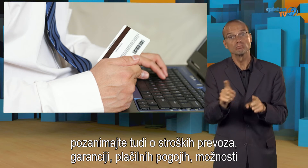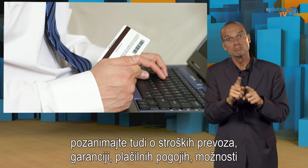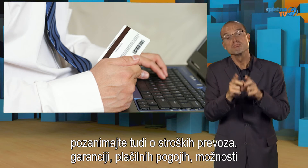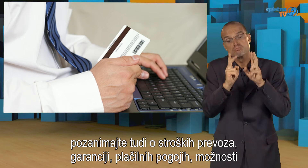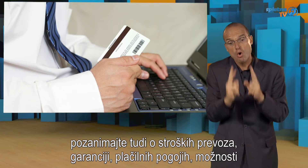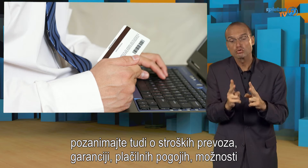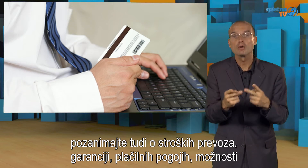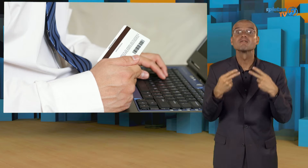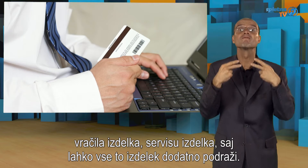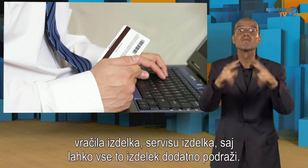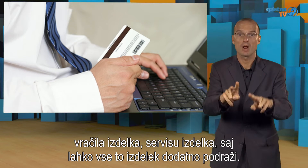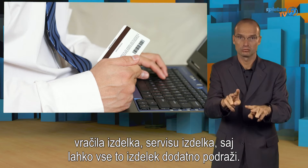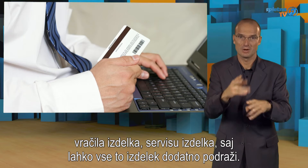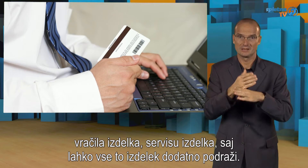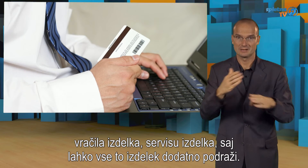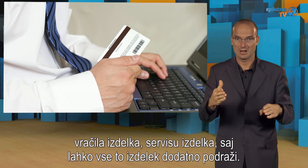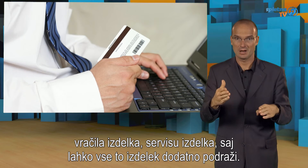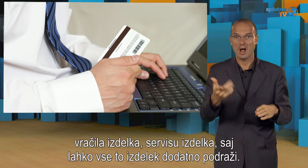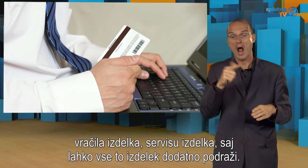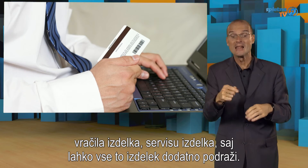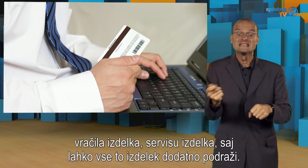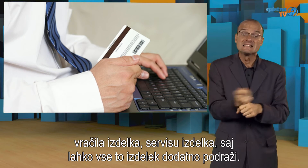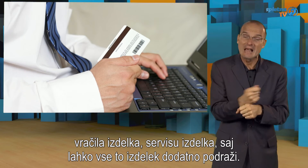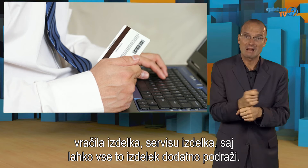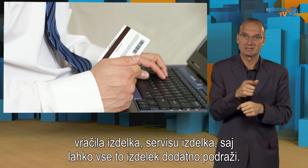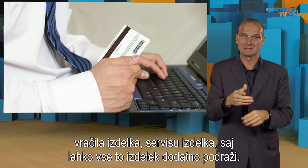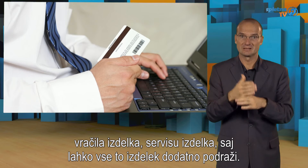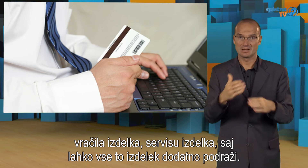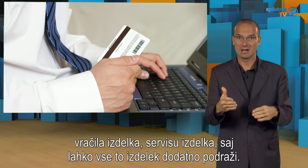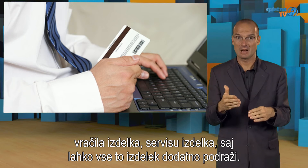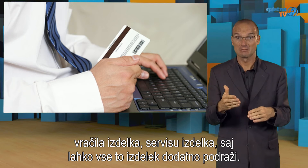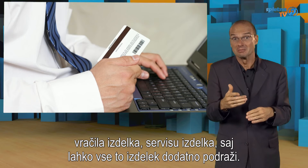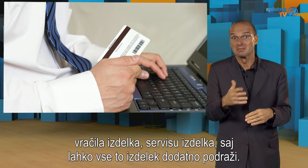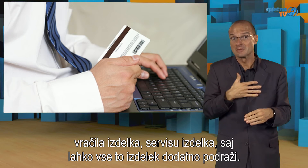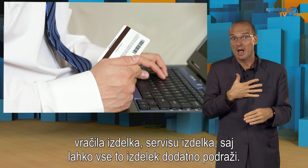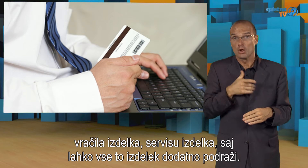vračila izdelka, servisu izdelka, saj lahko vse to izdelek dodatno podraži.